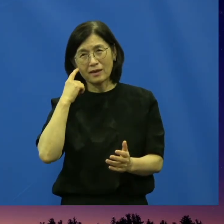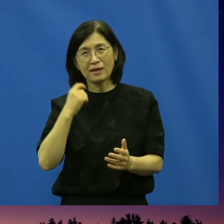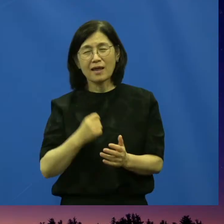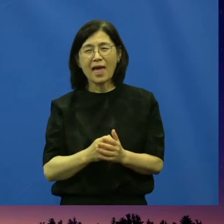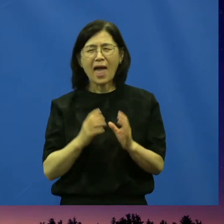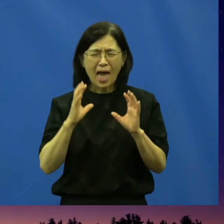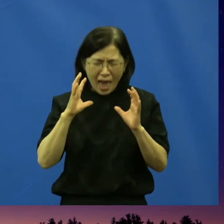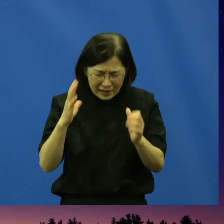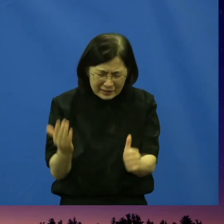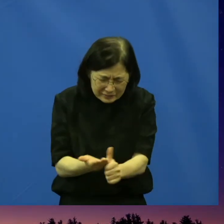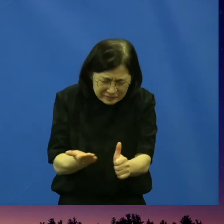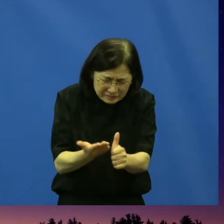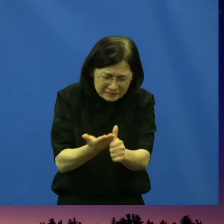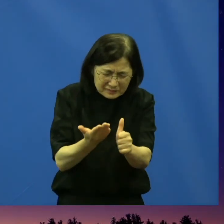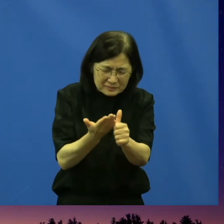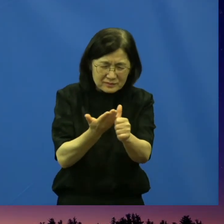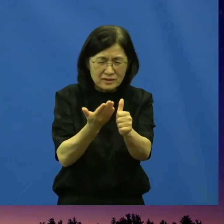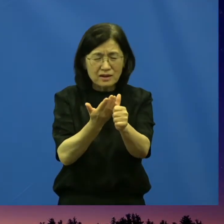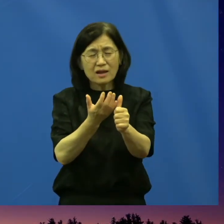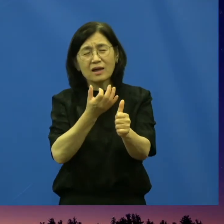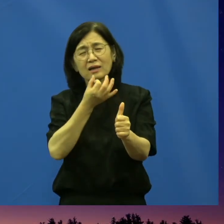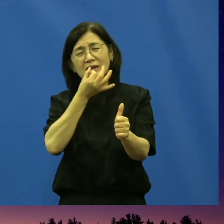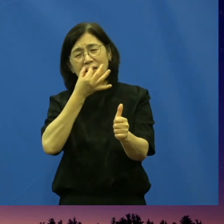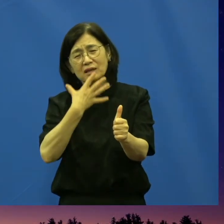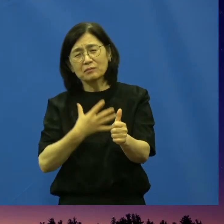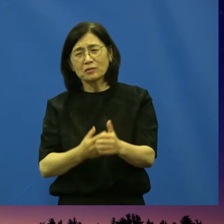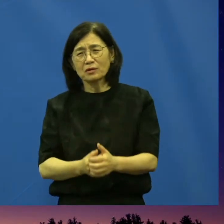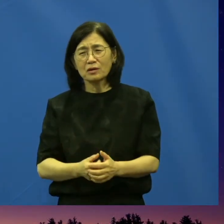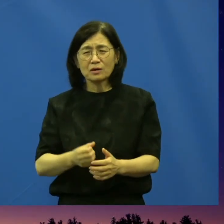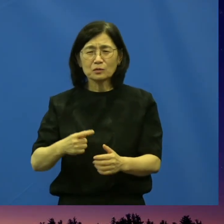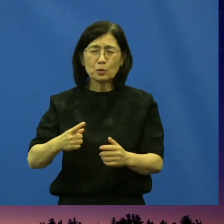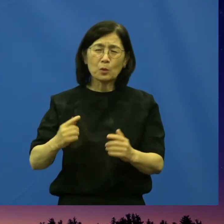쉽지가 않아요. 그냥 또 잘 크나요? 사춘기 오죠.